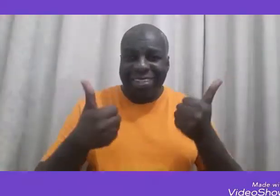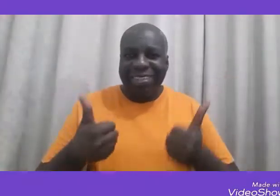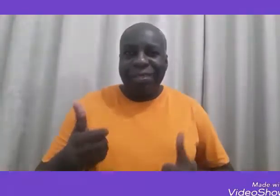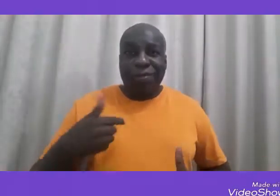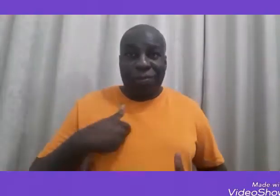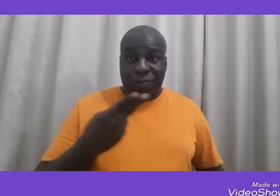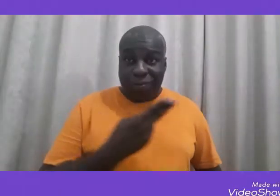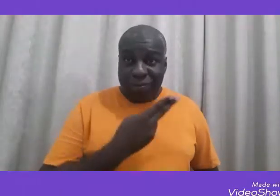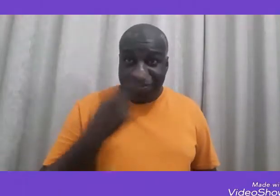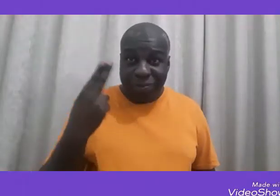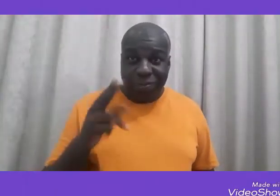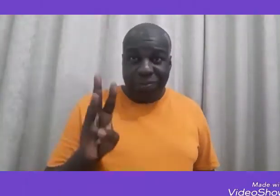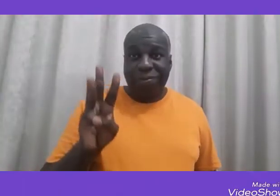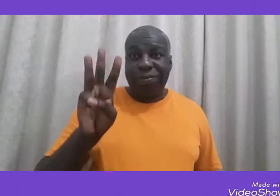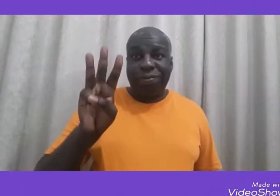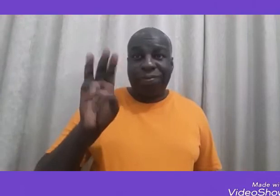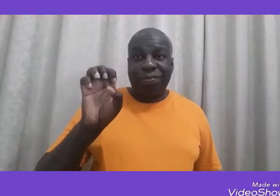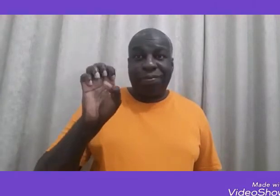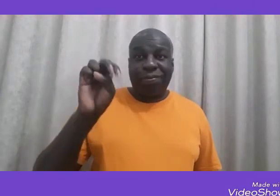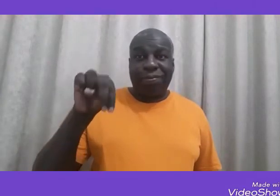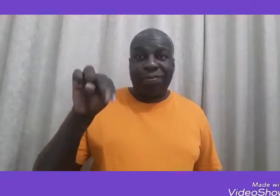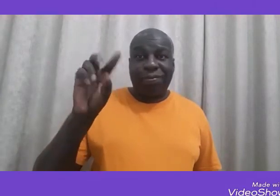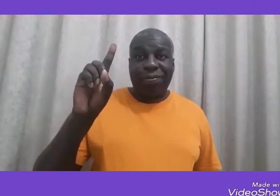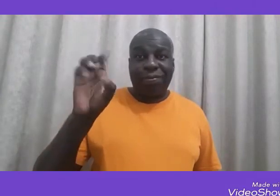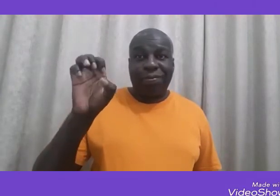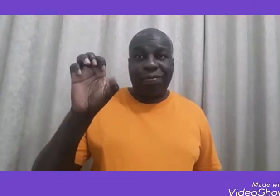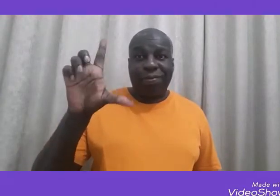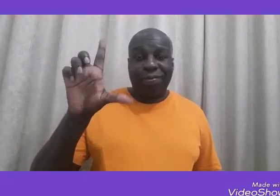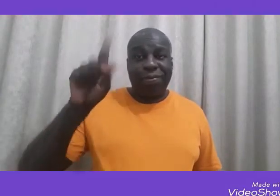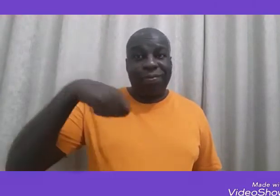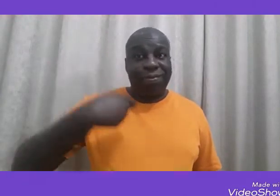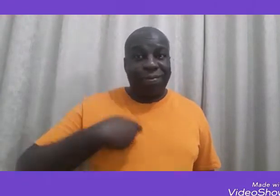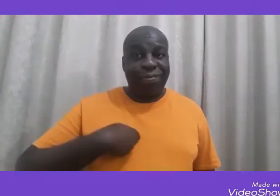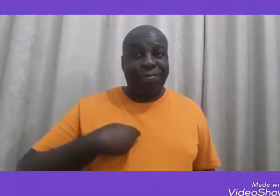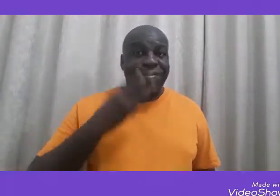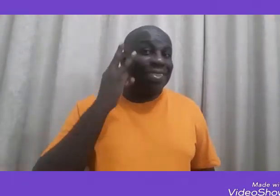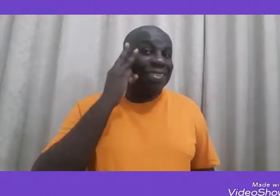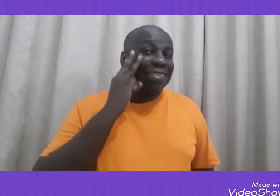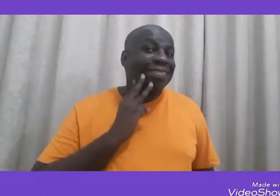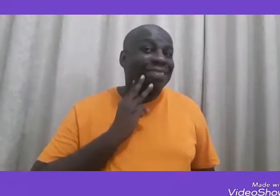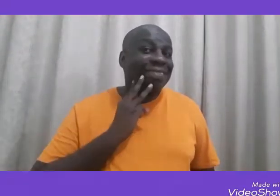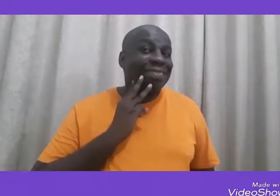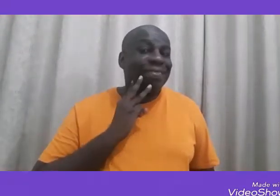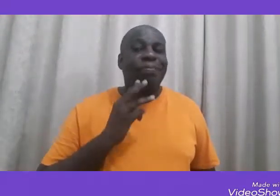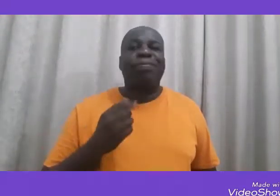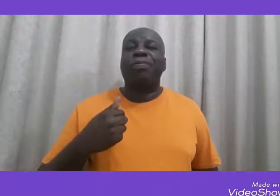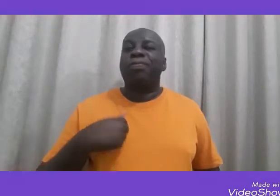60%, aquela oportunidade para você personalizar sua casa, deixá-la muito mais aconchegante. E olha só, levando dois puffs aí do